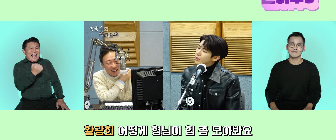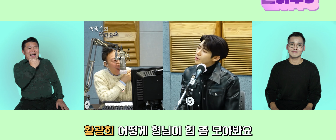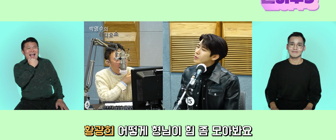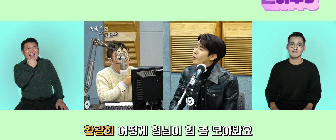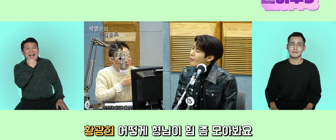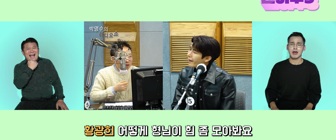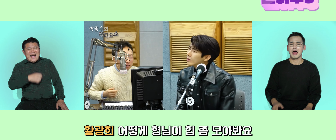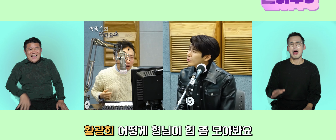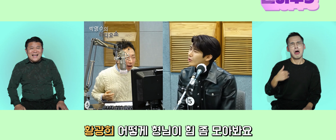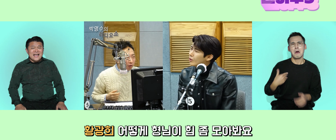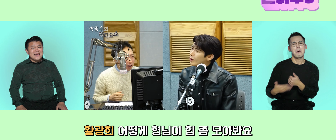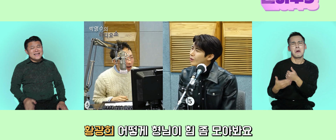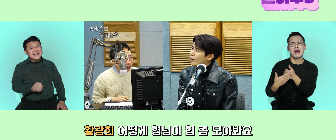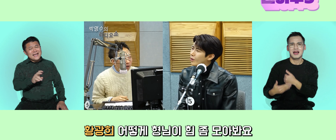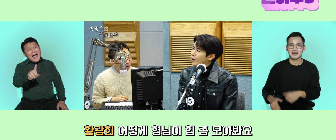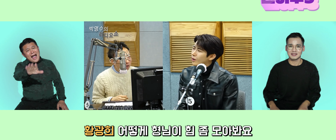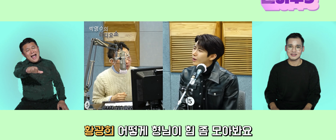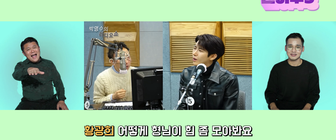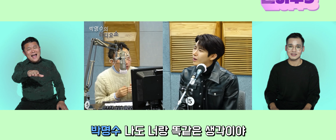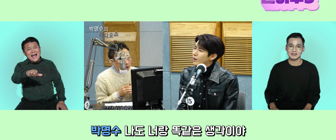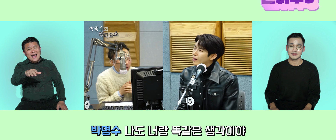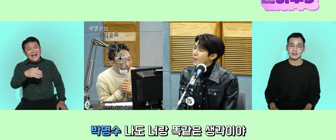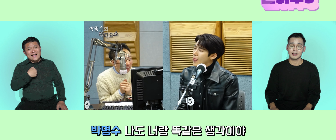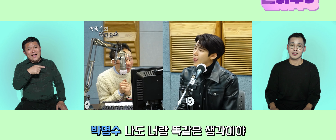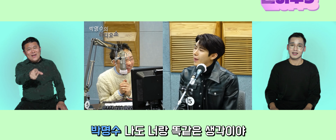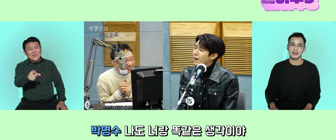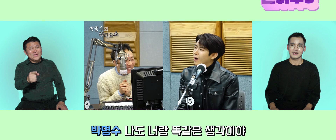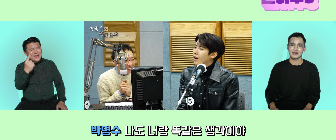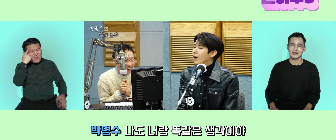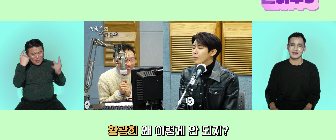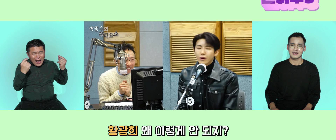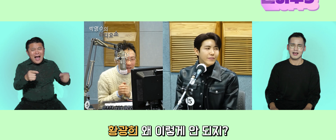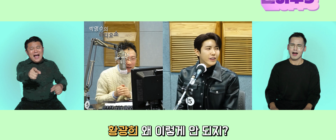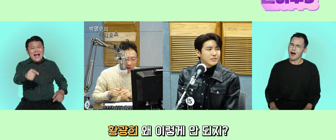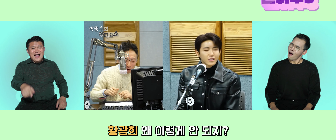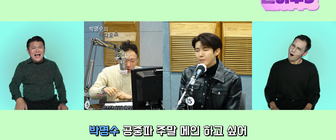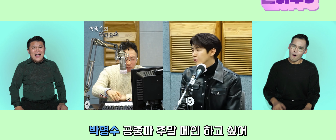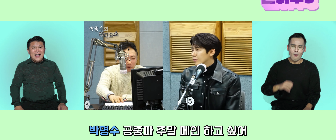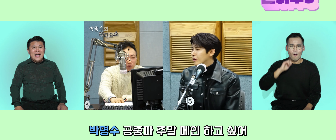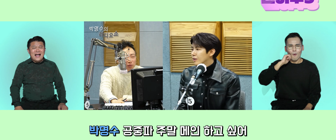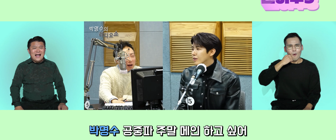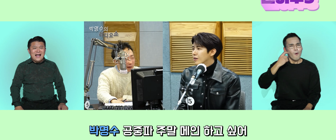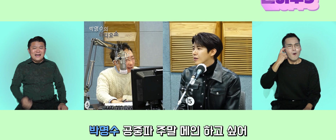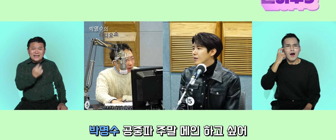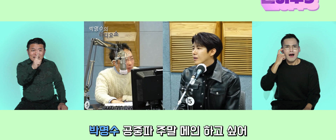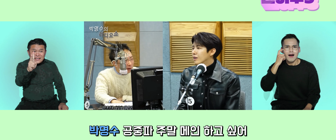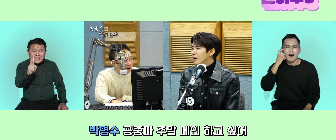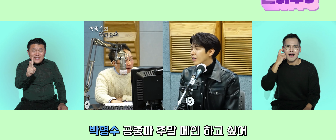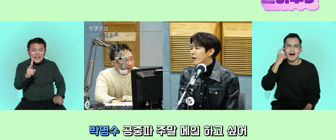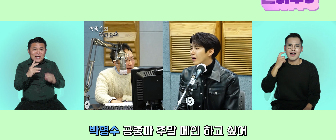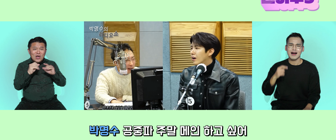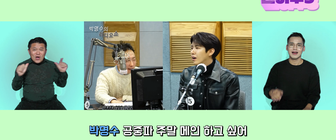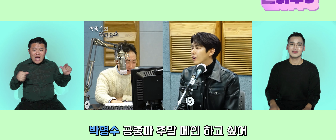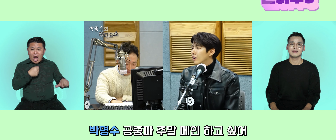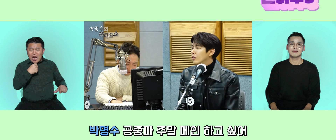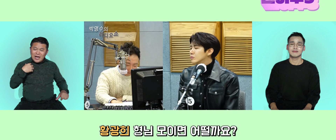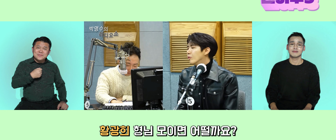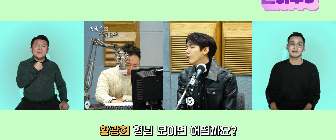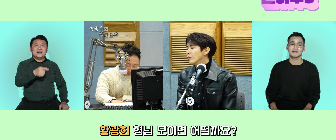어떻게든 형님 힘 좀 모아봐요. 야 광희야 나도 너랑 똑같은 생각이야. 왜 이렇게 안 되지? 공중파 주말 메인 하고 싶어.